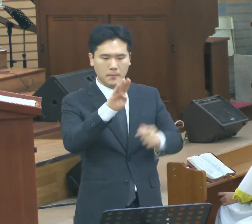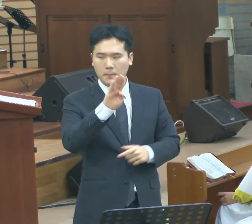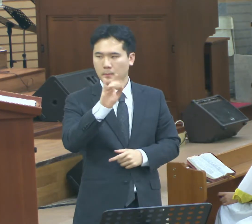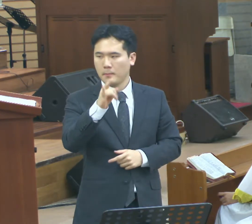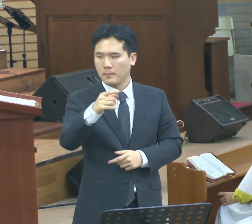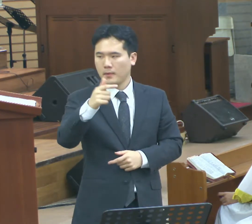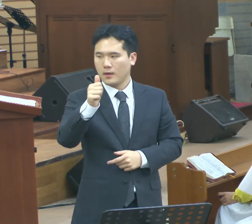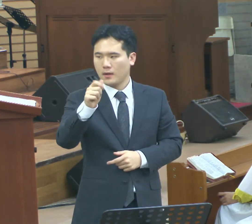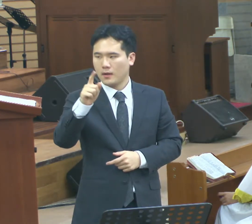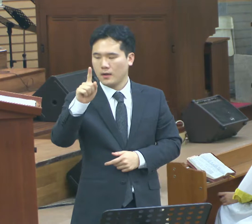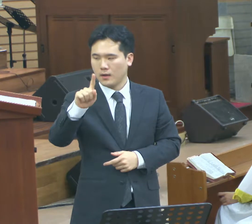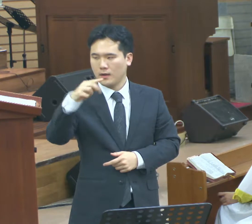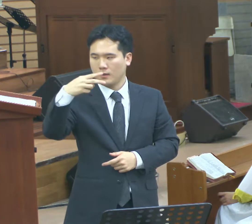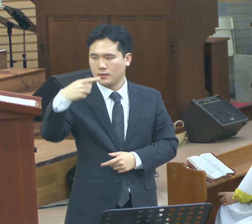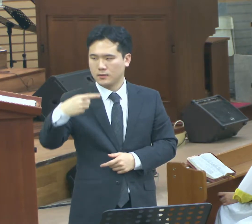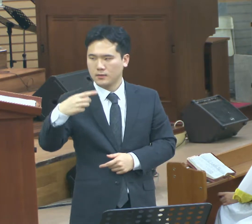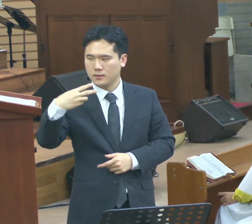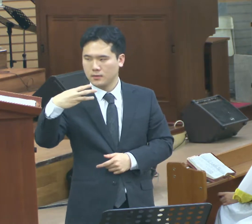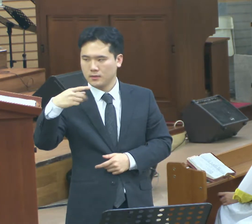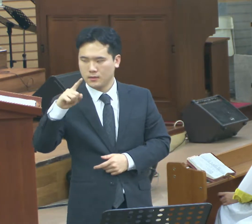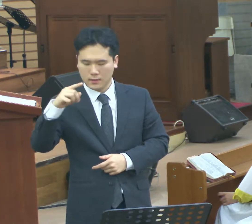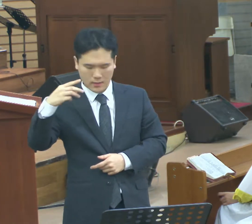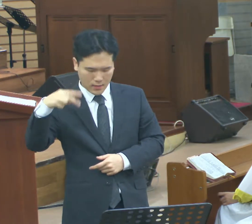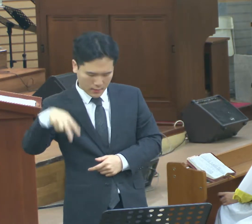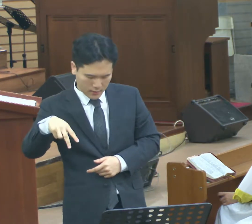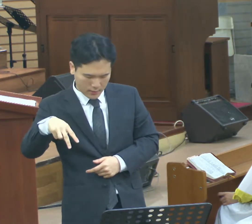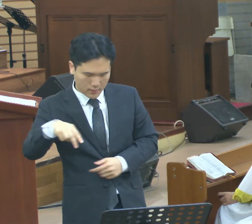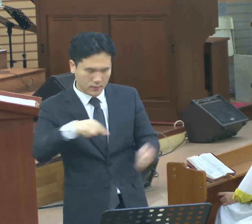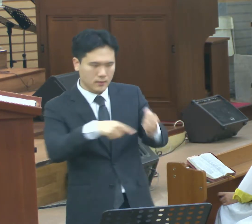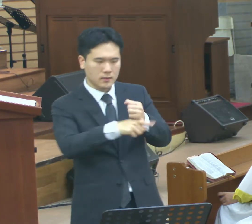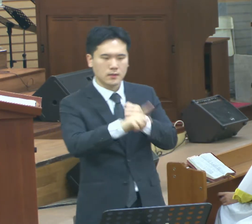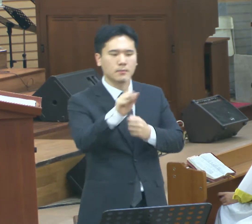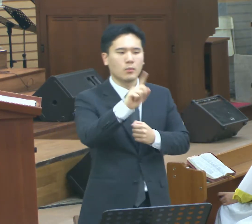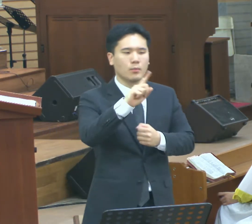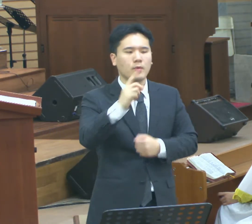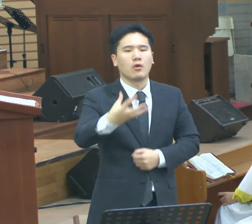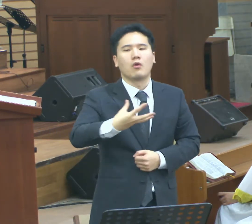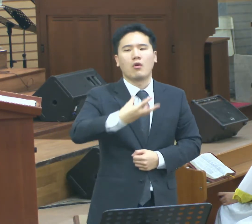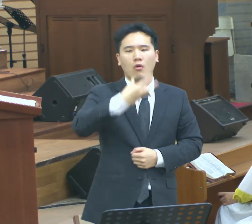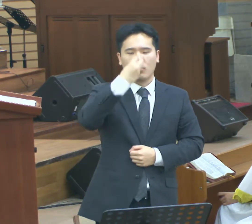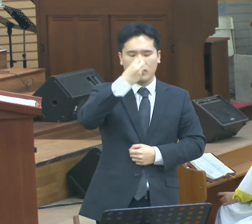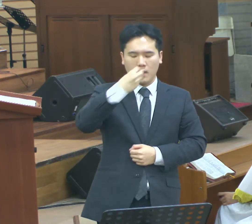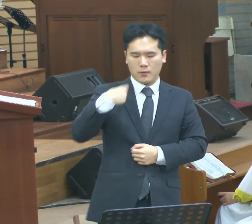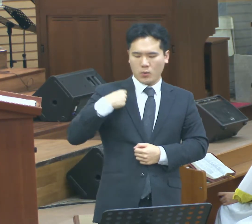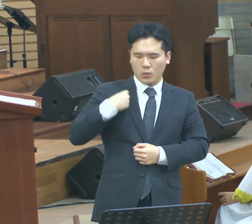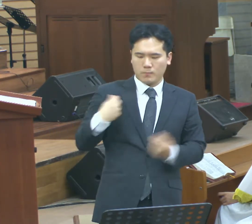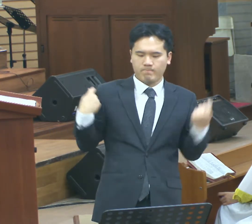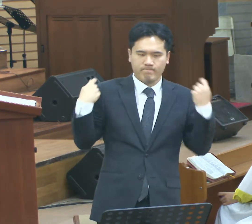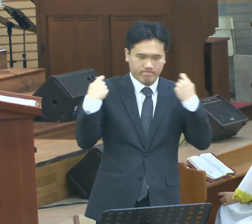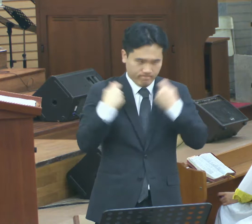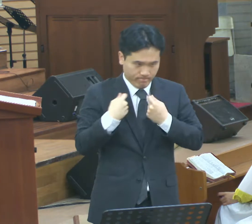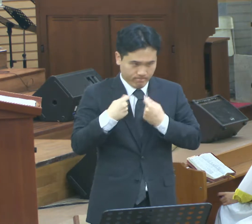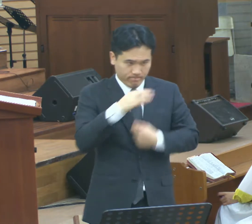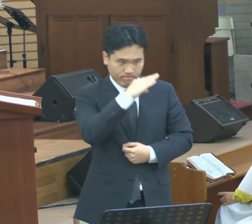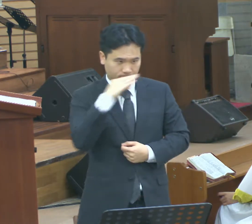베하드랏이라는 히브리어 단어가요, 거룩한 복장을 한다는 뜻이에요. 거룩한 복장을 하고,